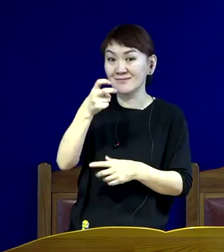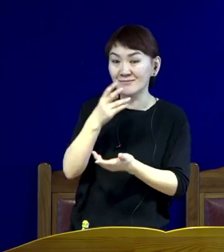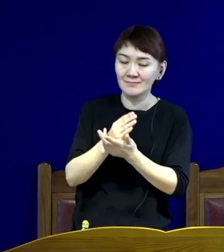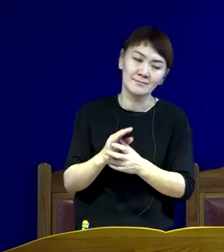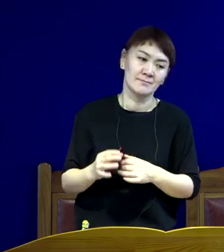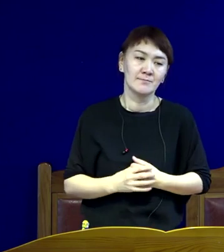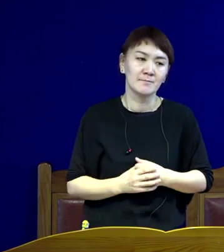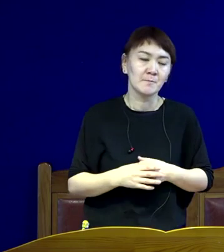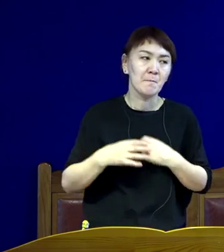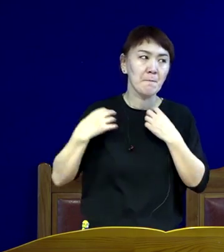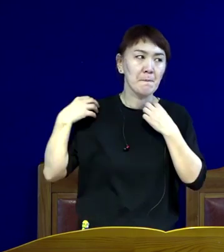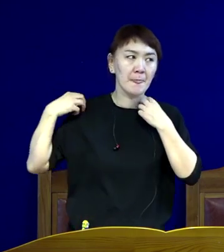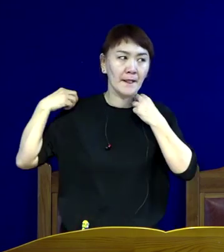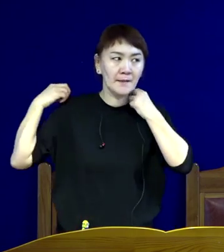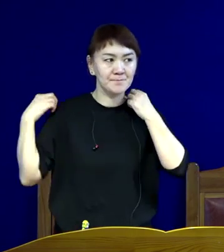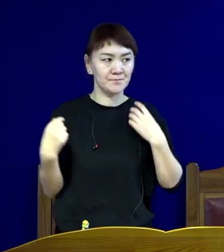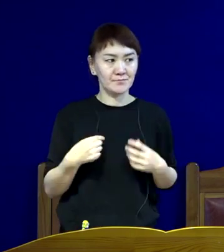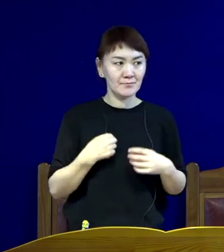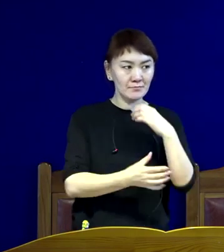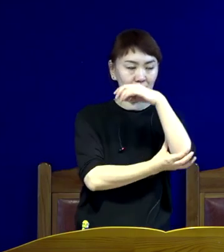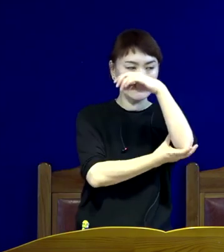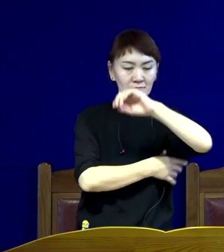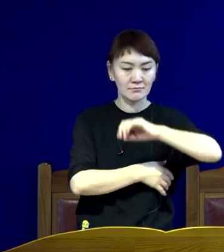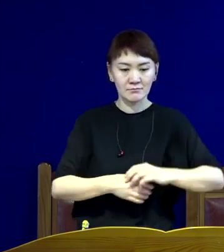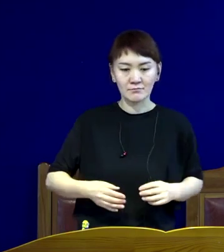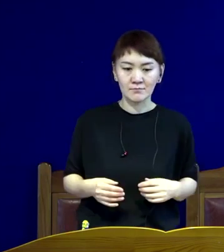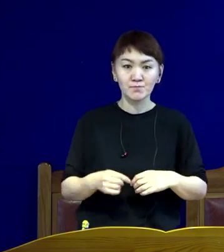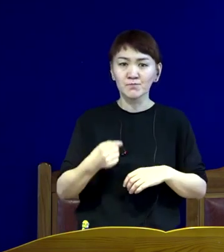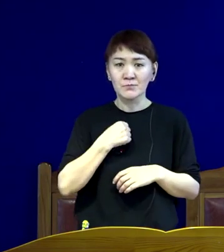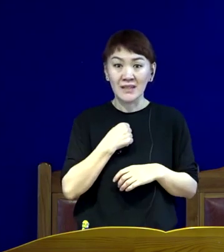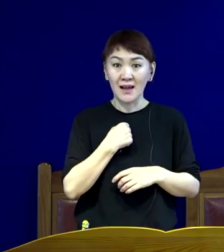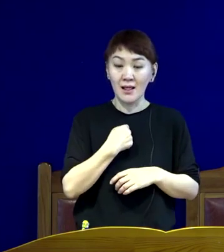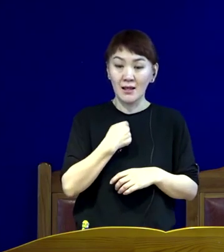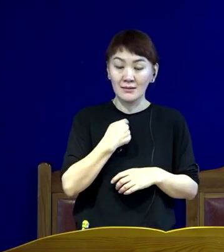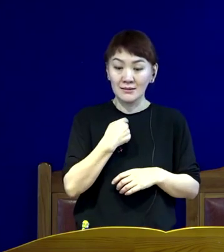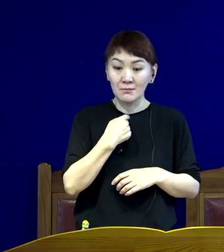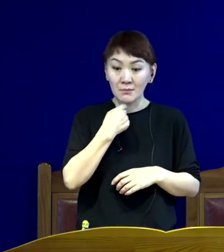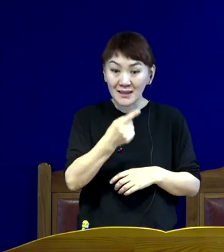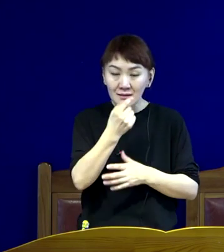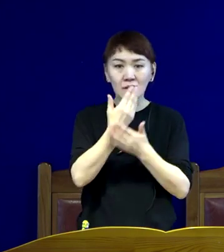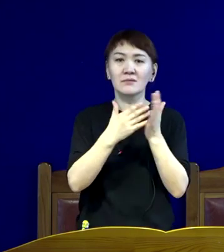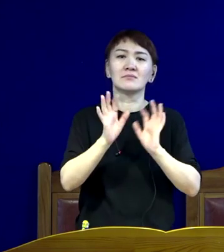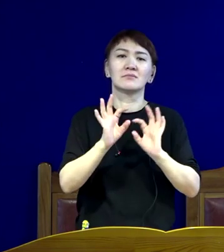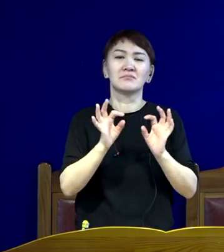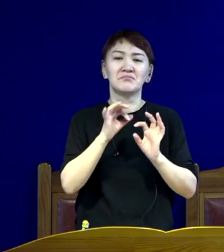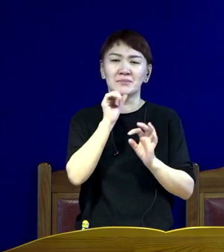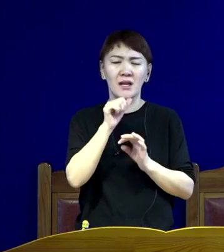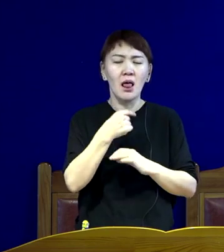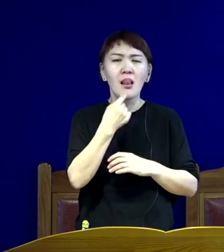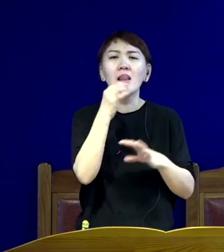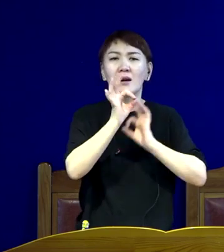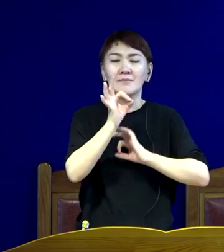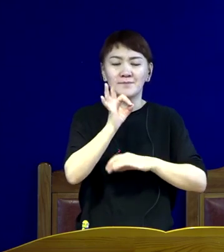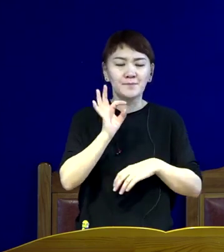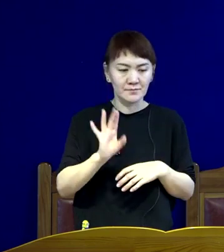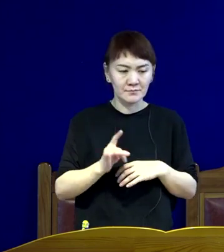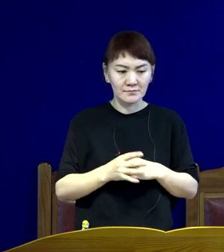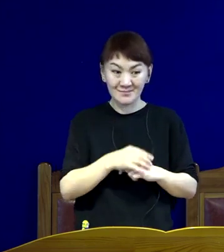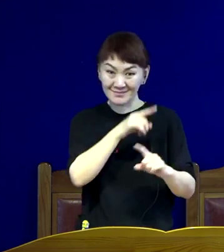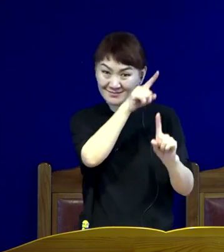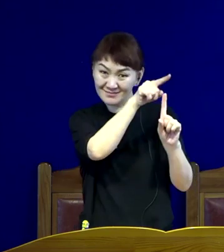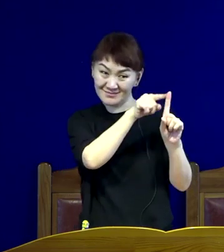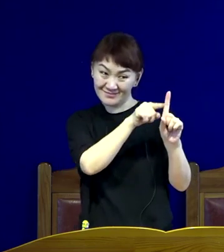За би биендээ хилээд залбирсан биш шүү. Юусе хилээгүү. Сэтгэлдээ Бурхан тэр